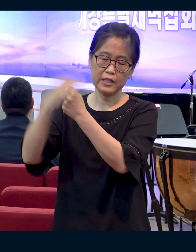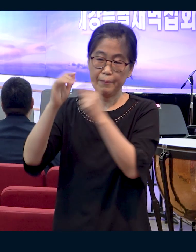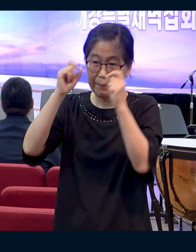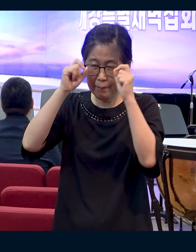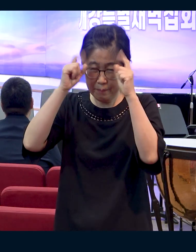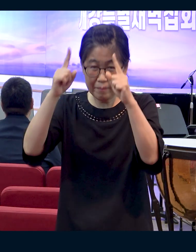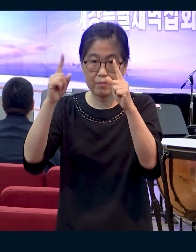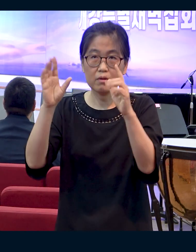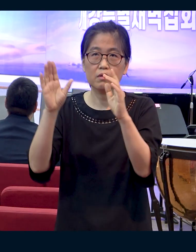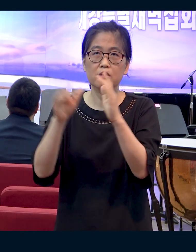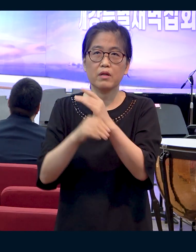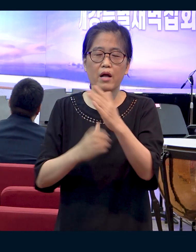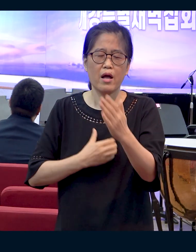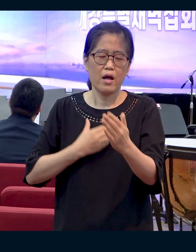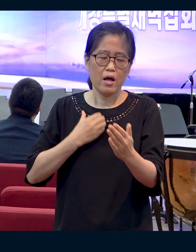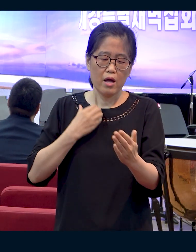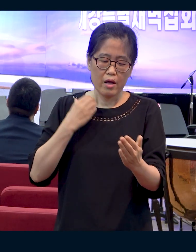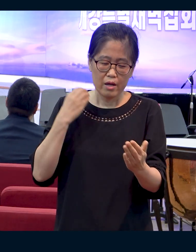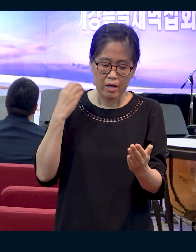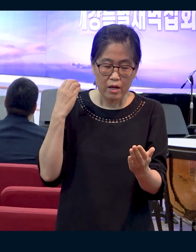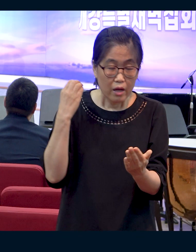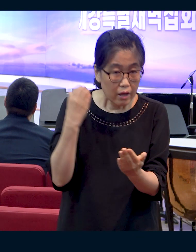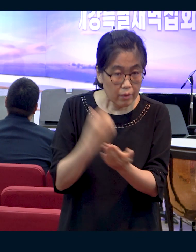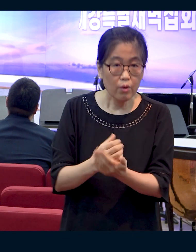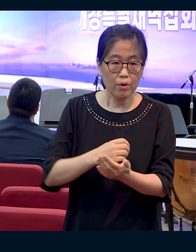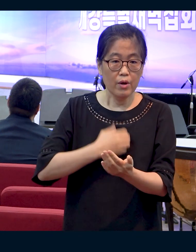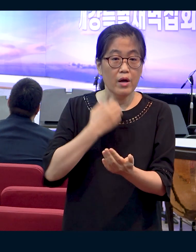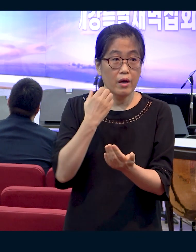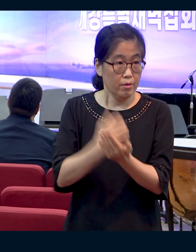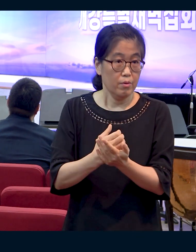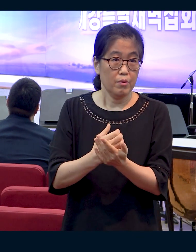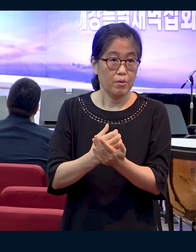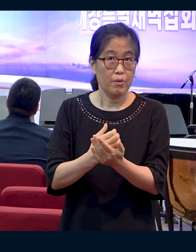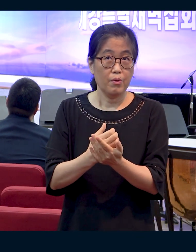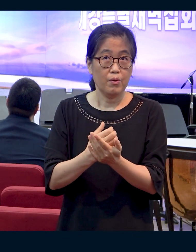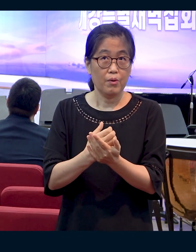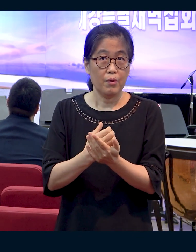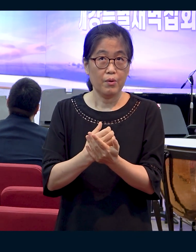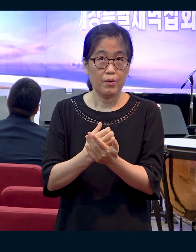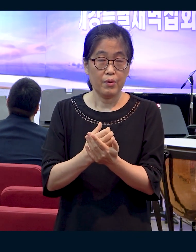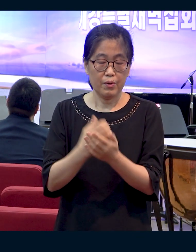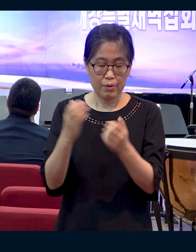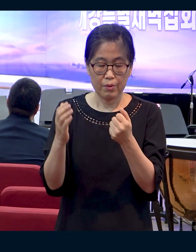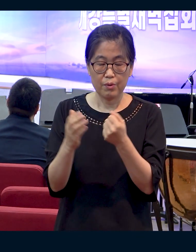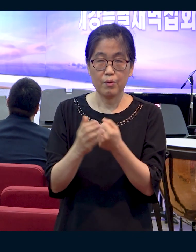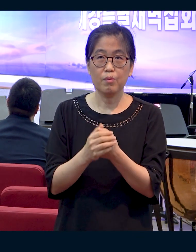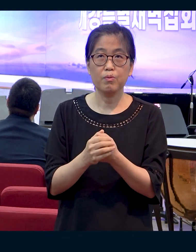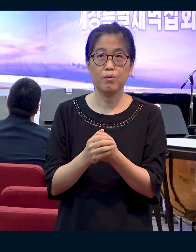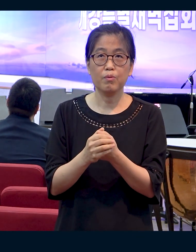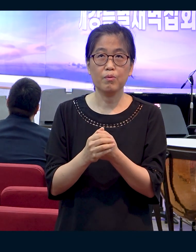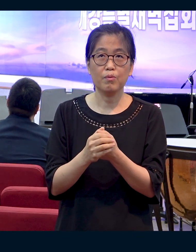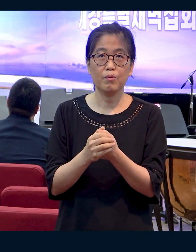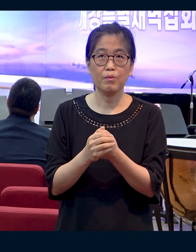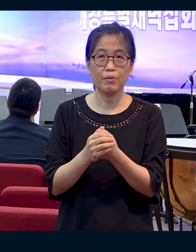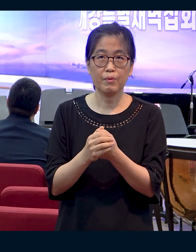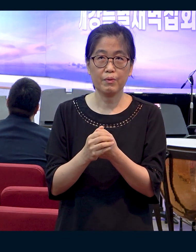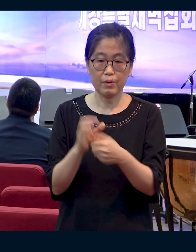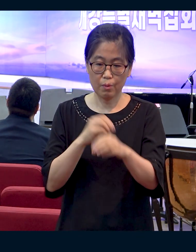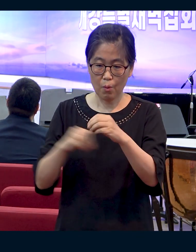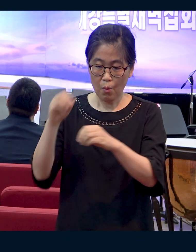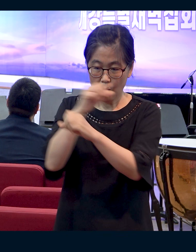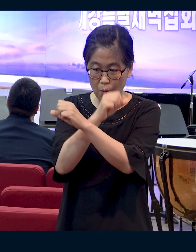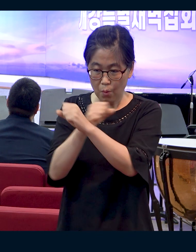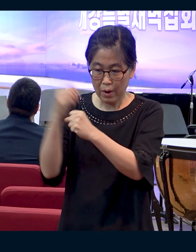막 깨달아지는데 뭐 감당 못할 만큼. 그래서 그 대속의 십자가 앞에서, 대속의 은혜 앞에